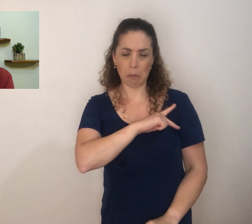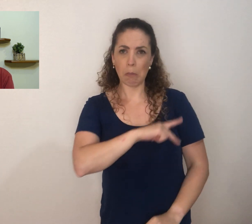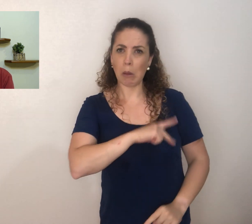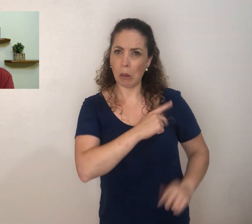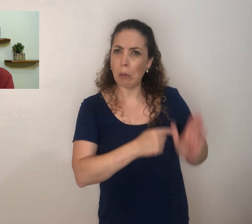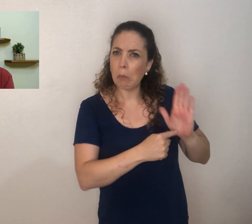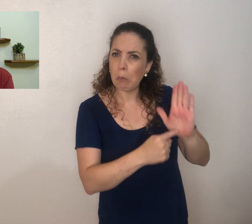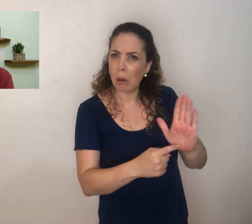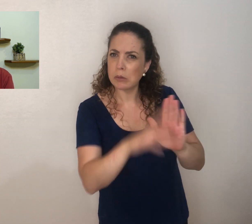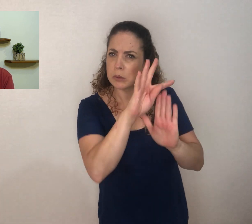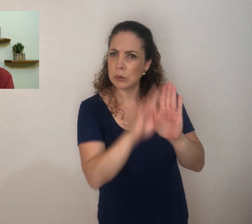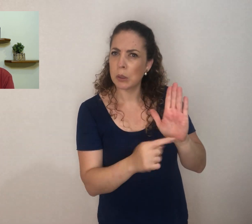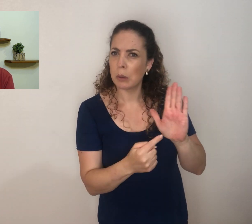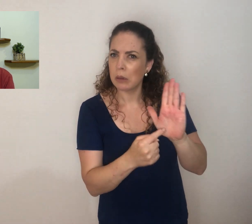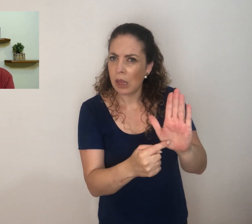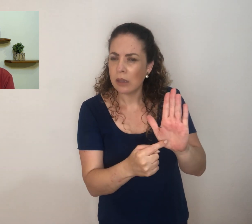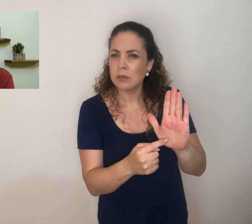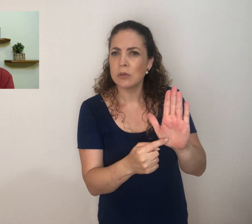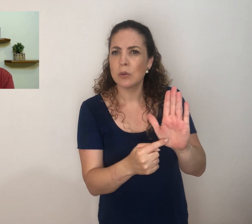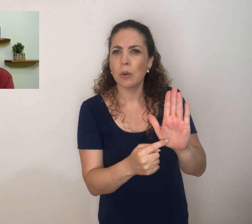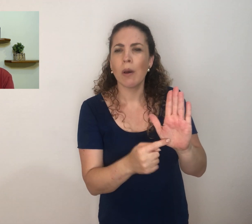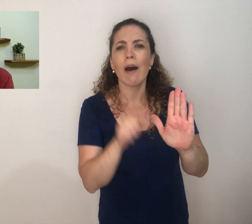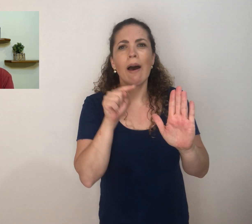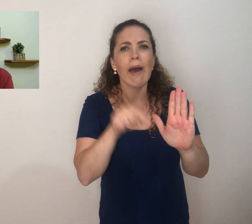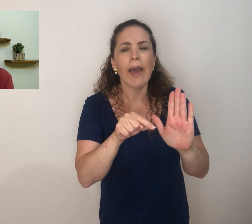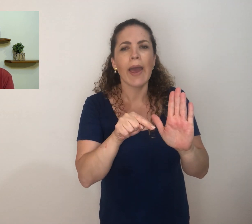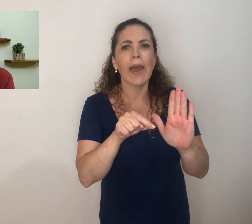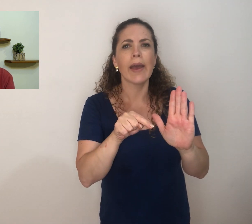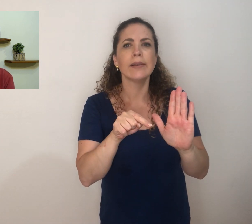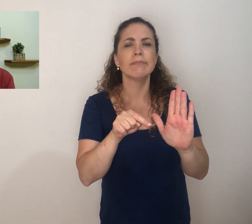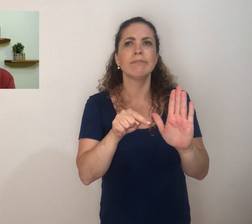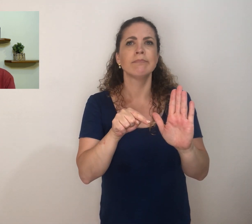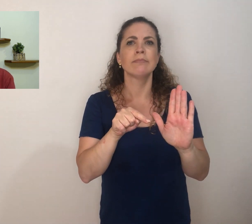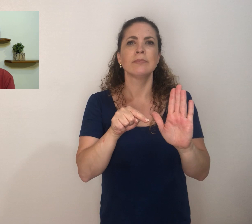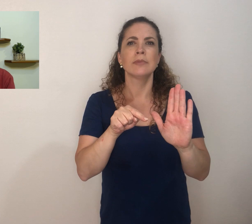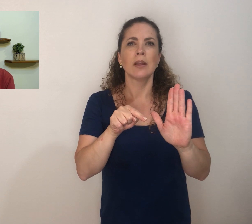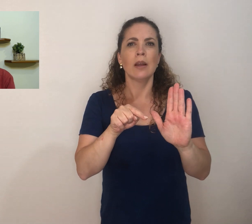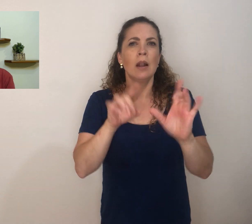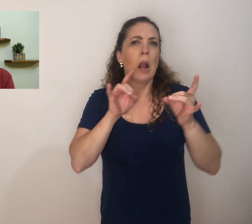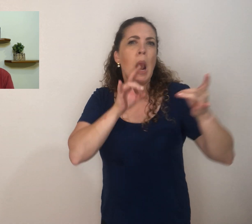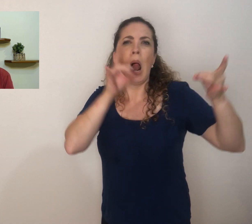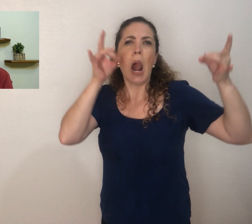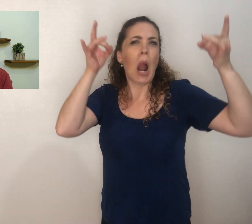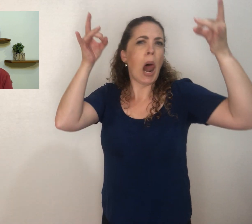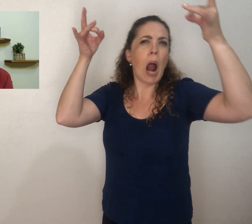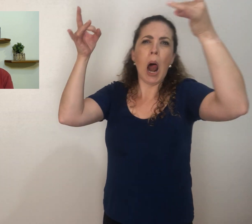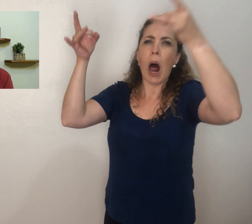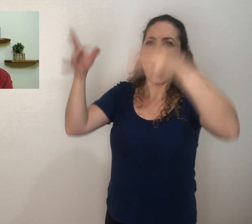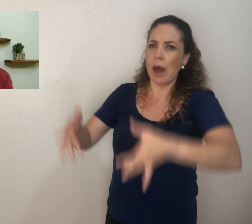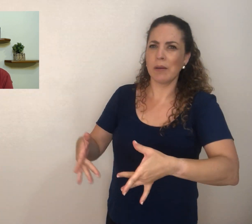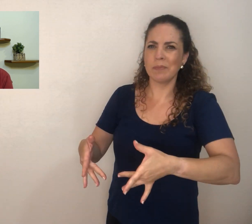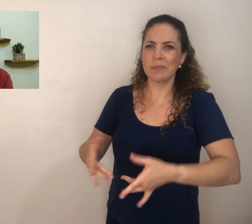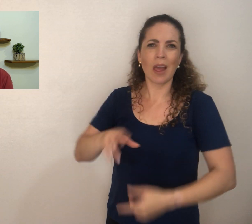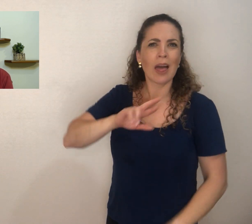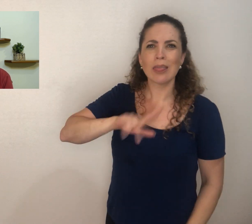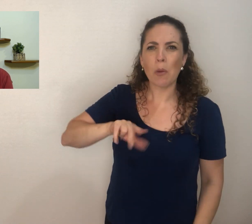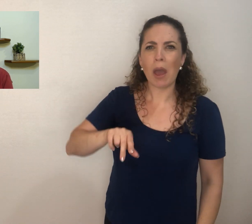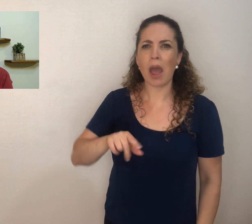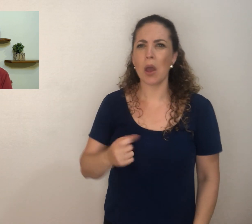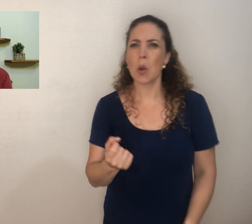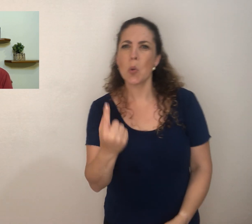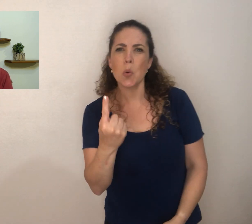Paulo anuncia aqui é uma apostasia específica. Não é simplesmente que um ou outro irmão abandonará a